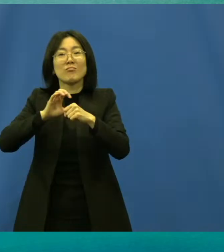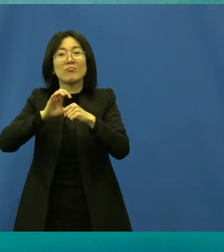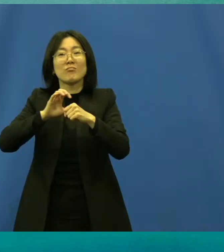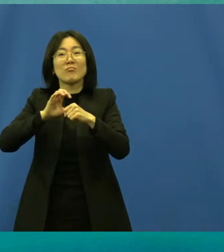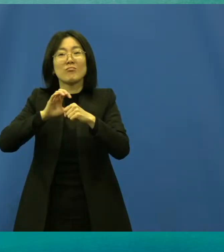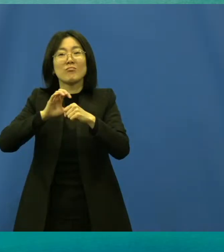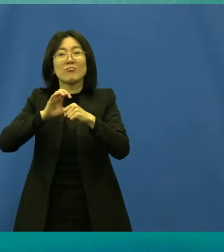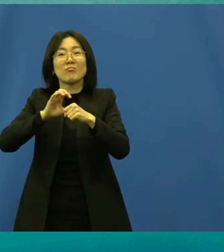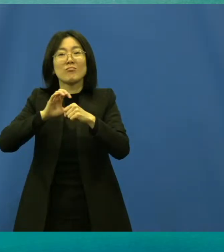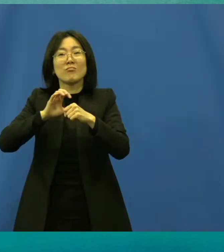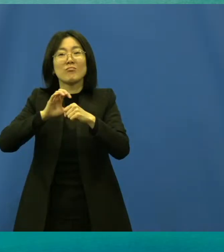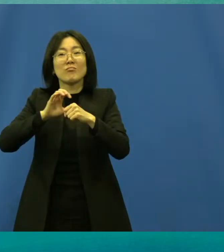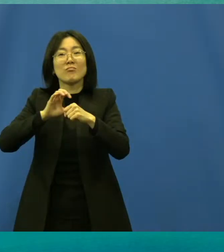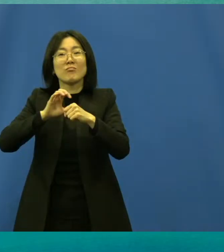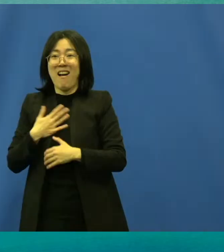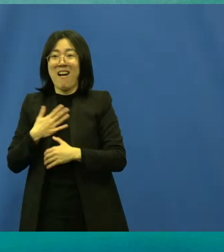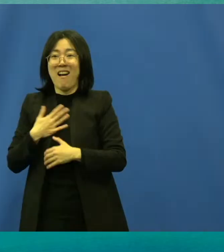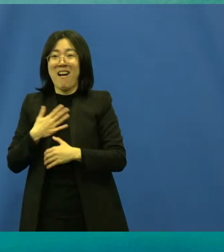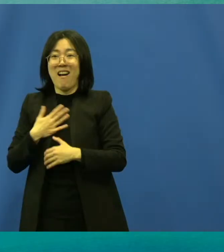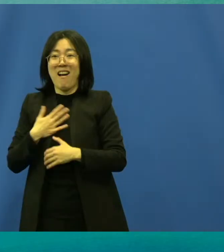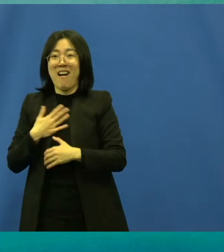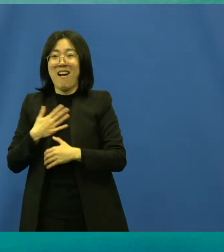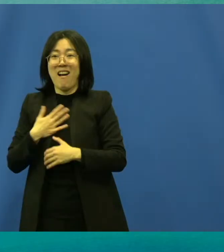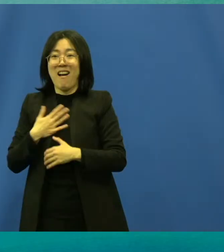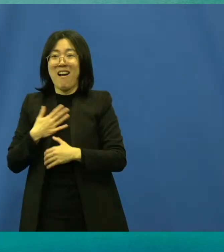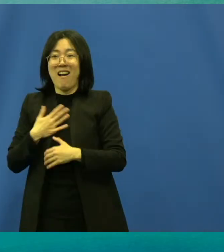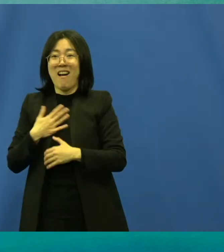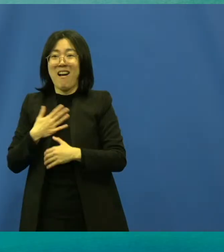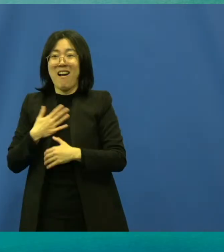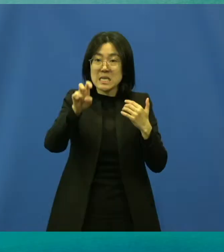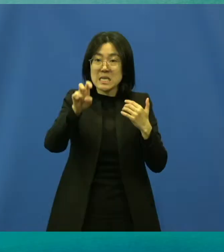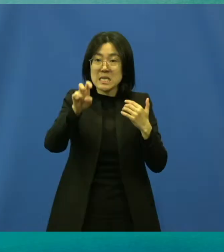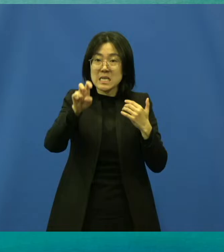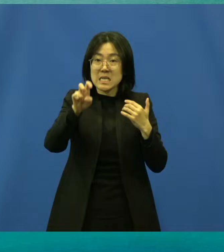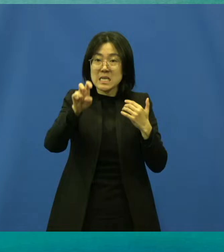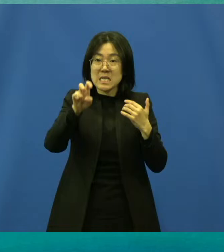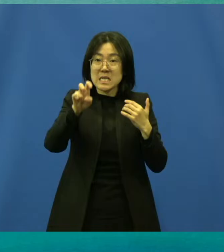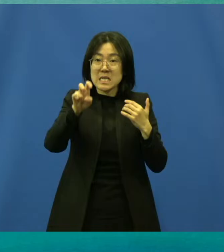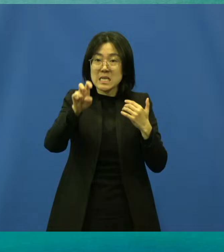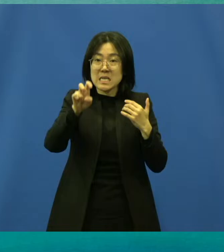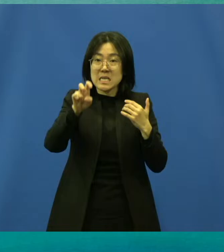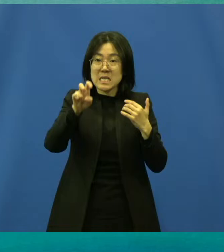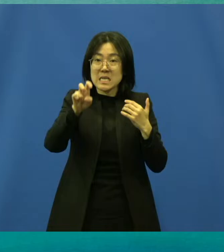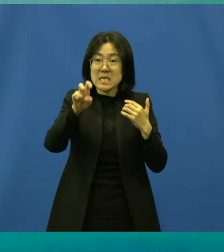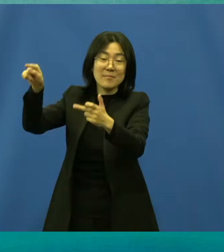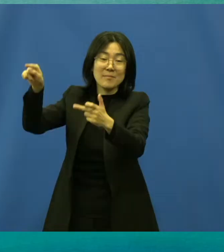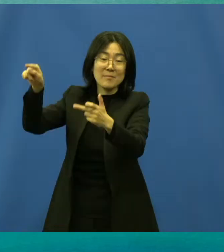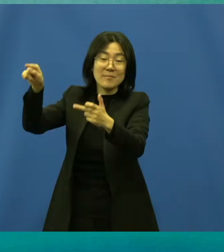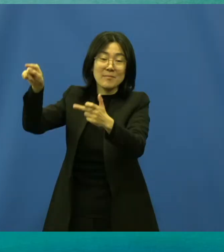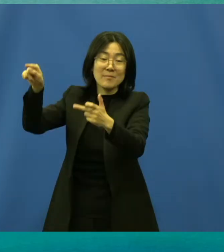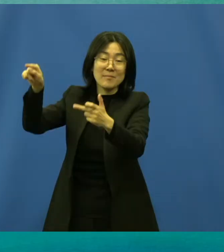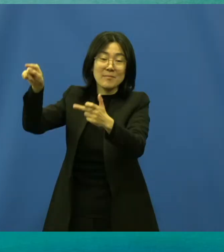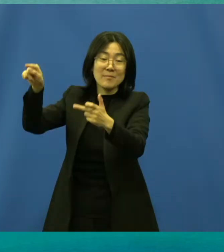여러분, 검정산에 가면 검정산이 해발 750 정도 됩니다. 김해